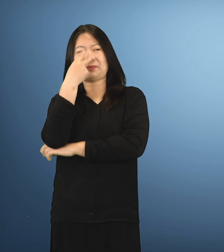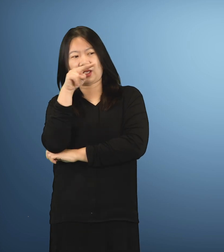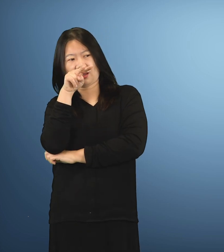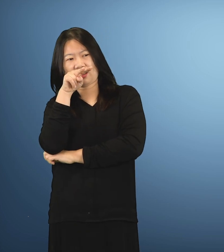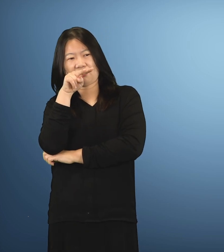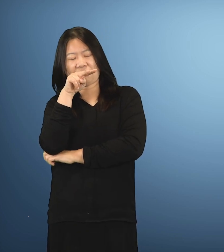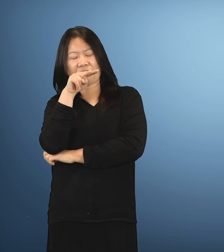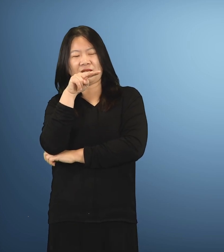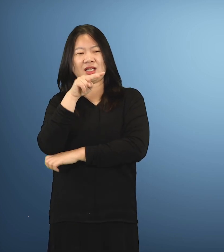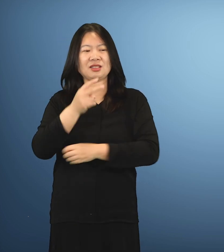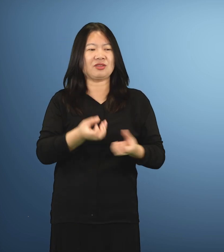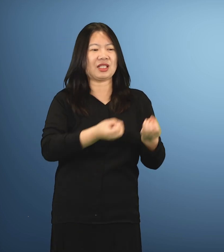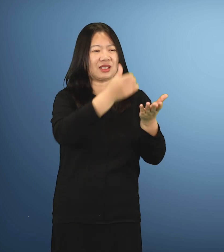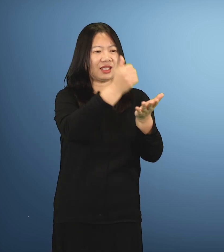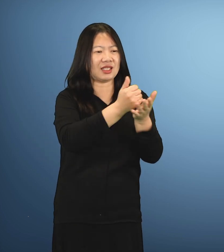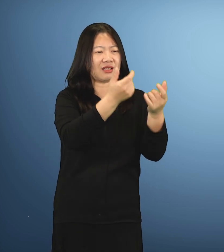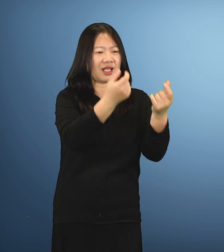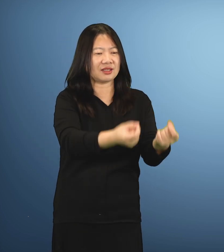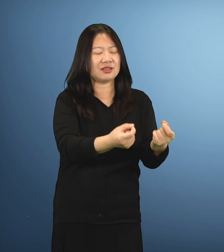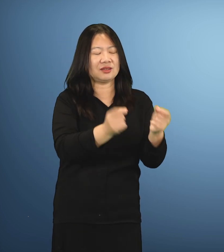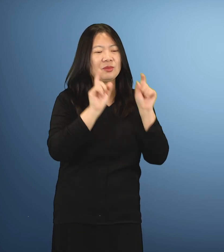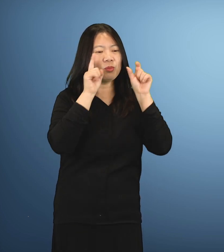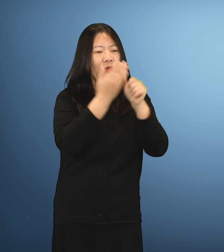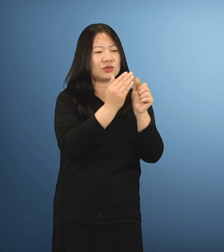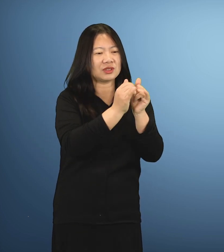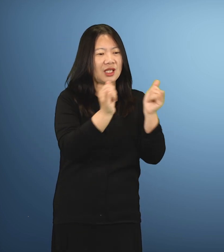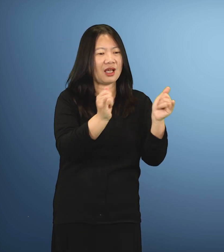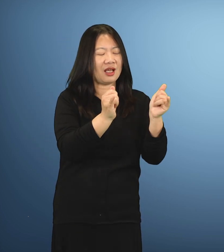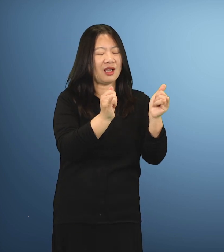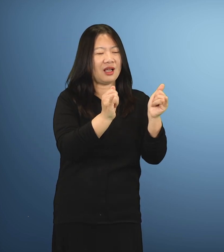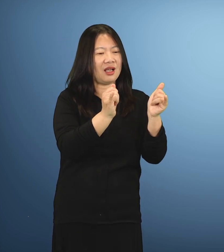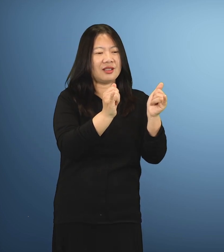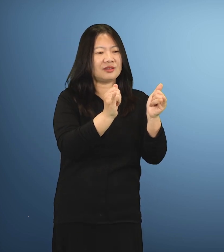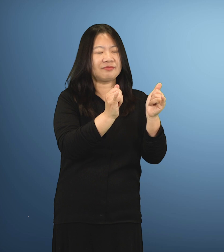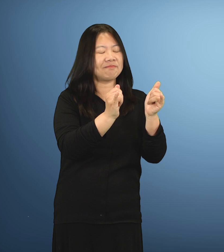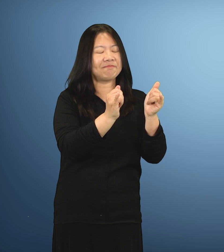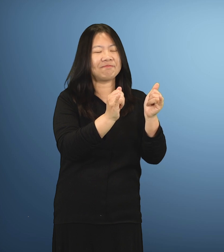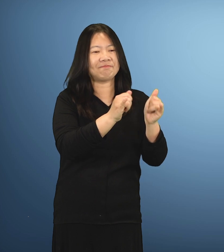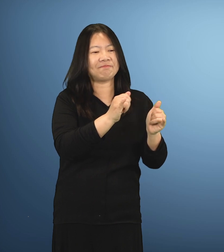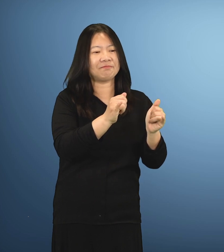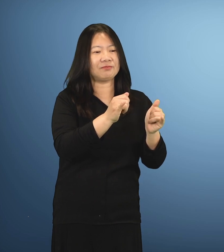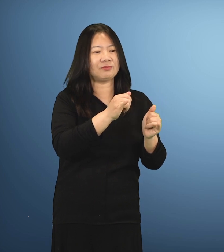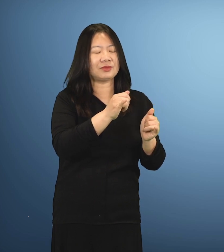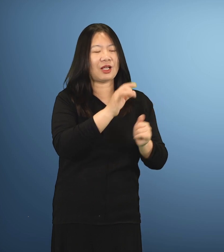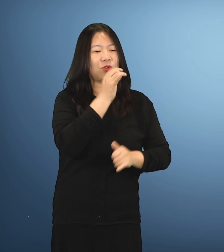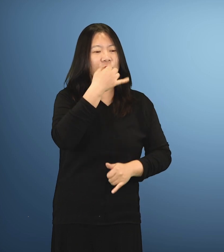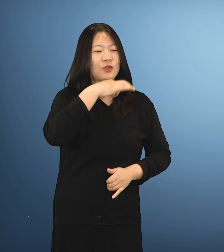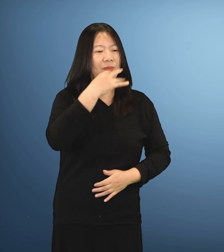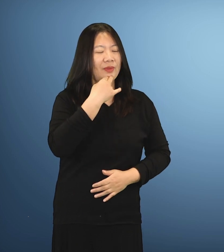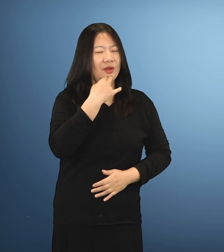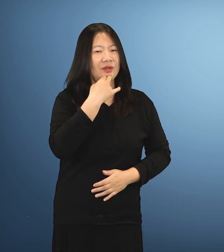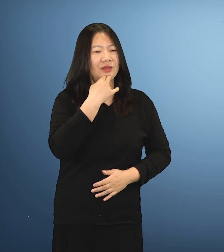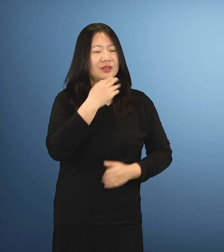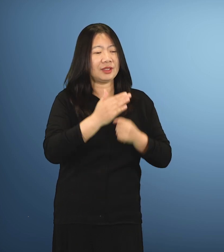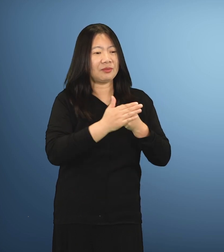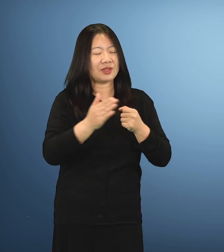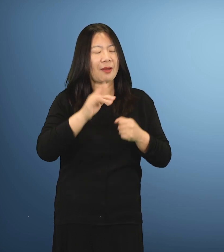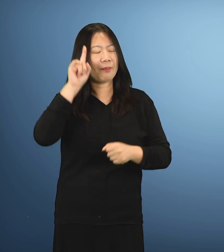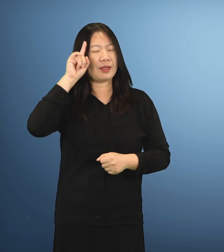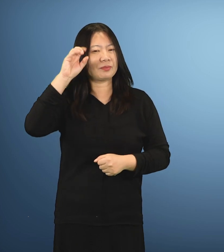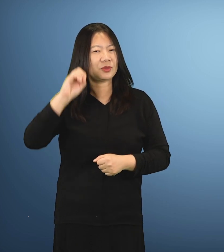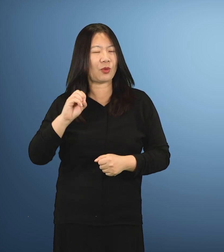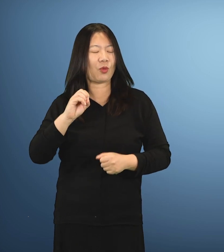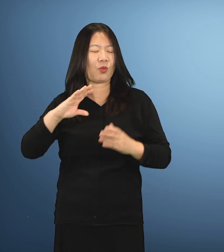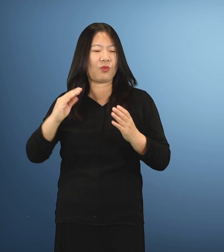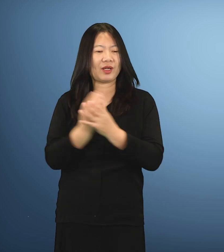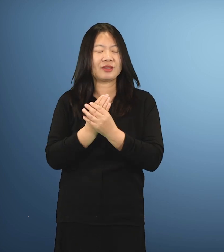없다. 그래서 하나님은 참된 목자, 완전한 목자. 목자와